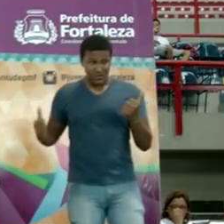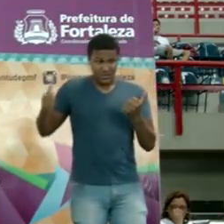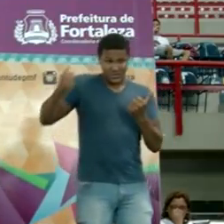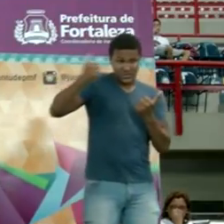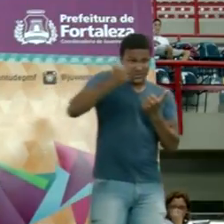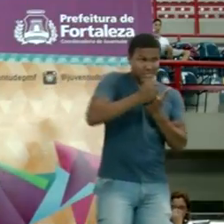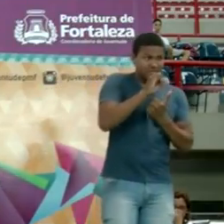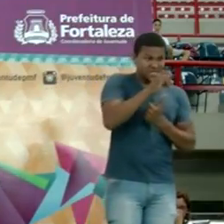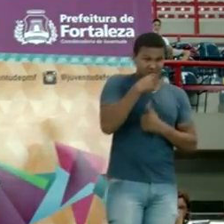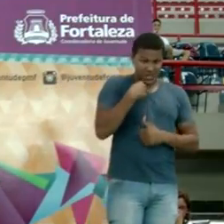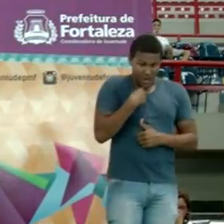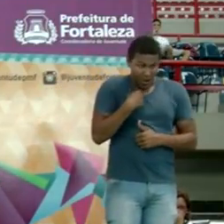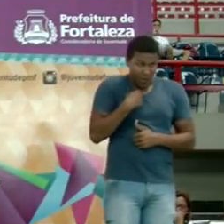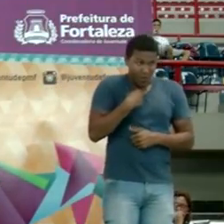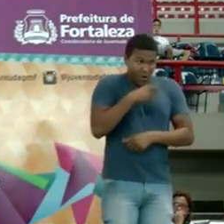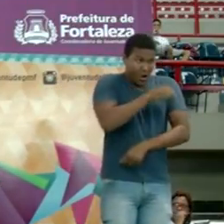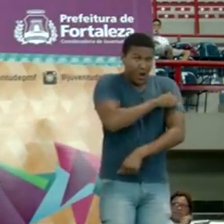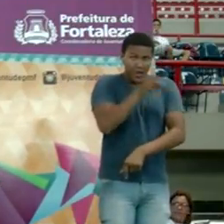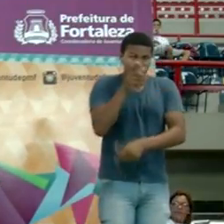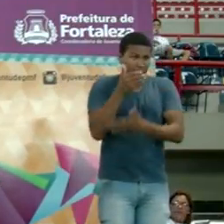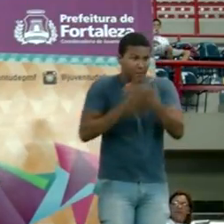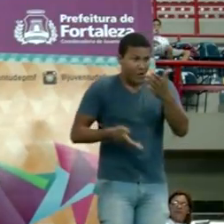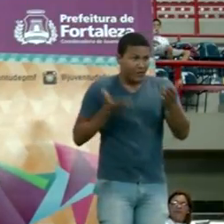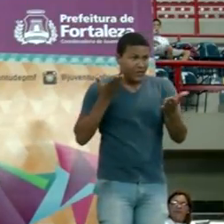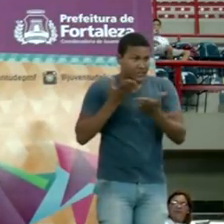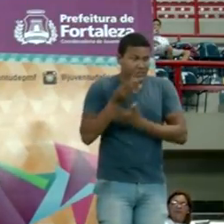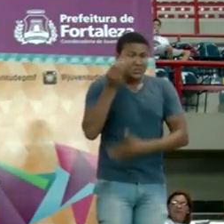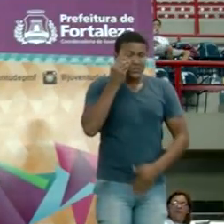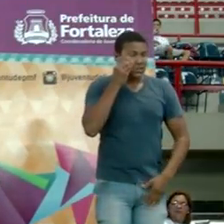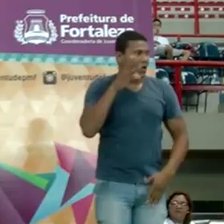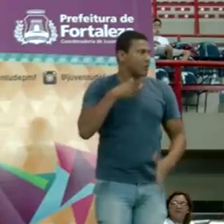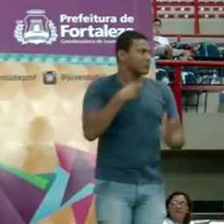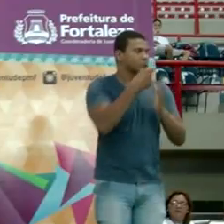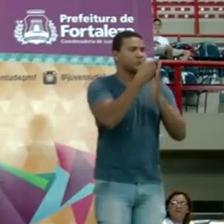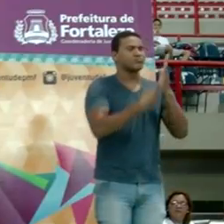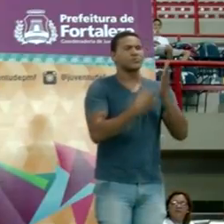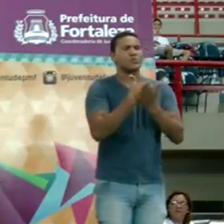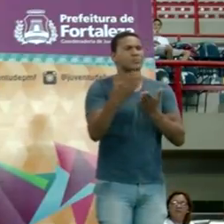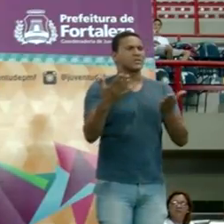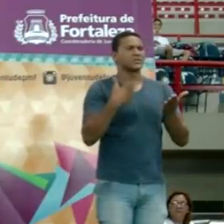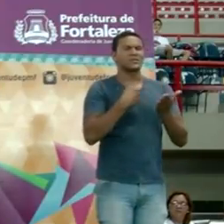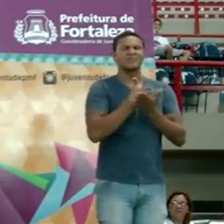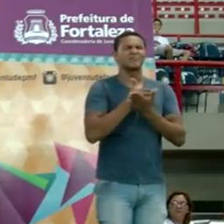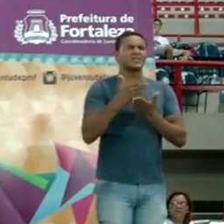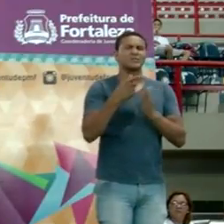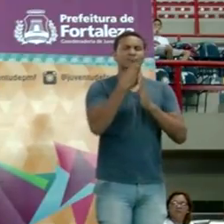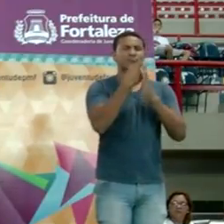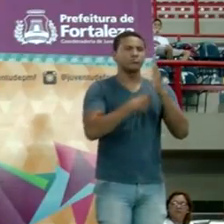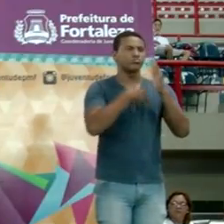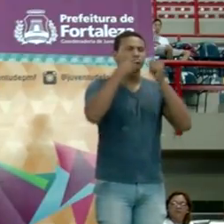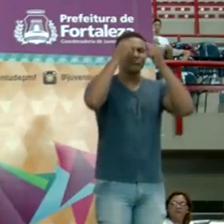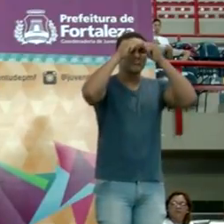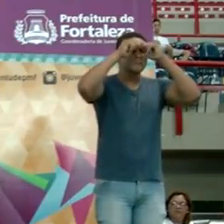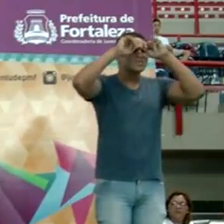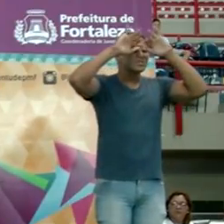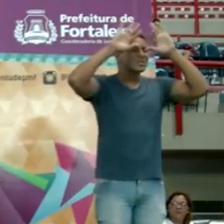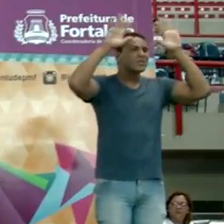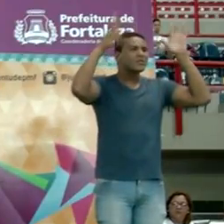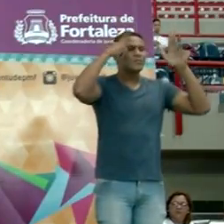eu começo fazendo logo a minha redação. Na hora da prova. A redação no começo é fundamental, garante logo os